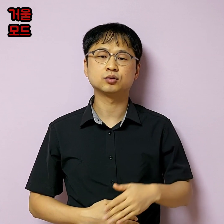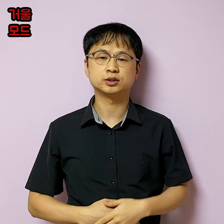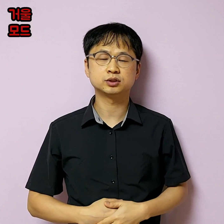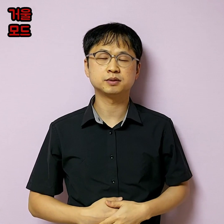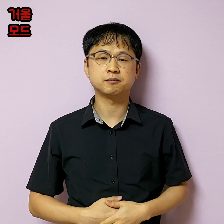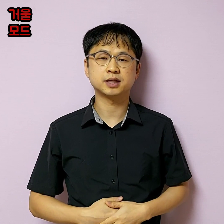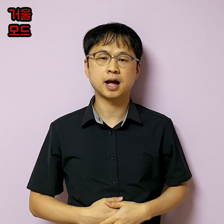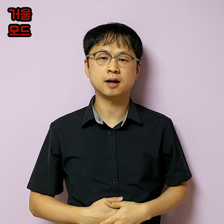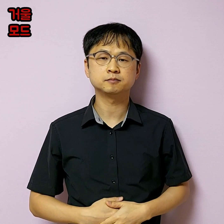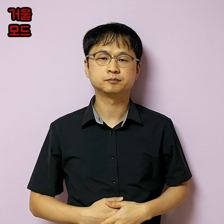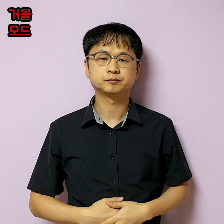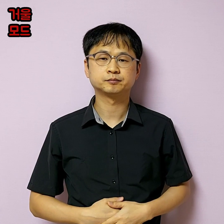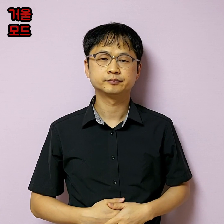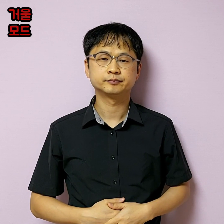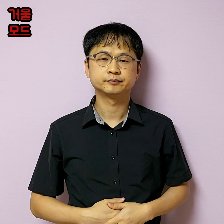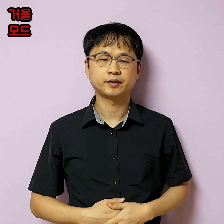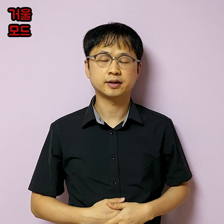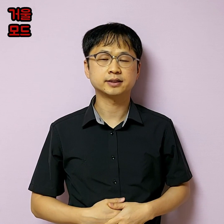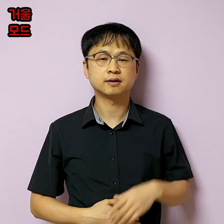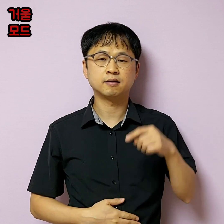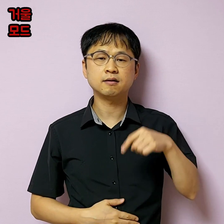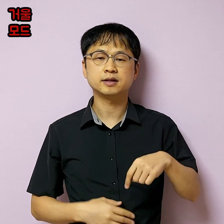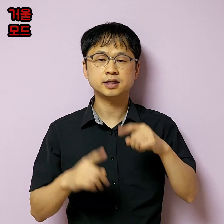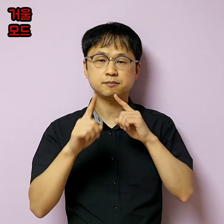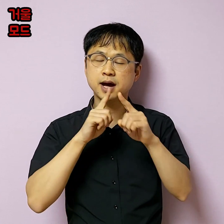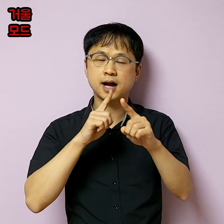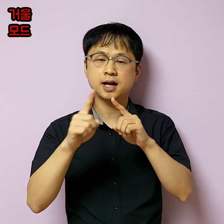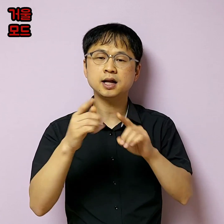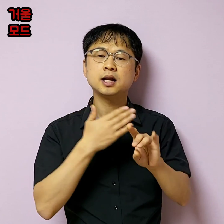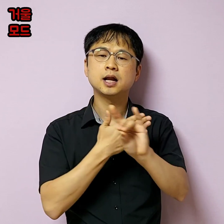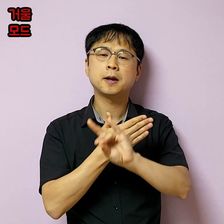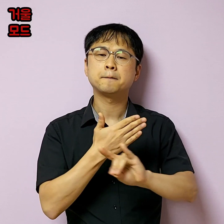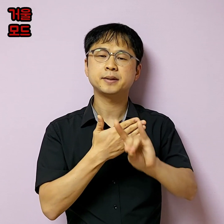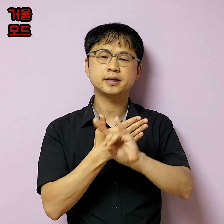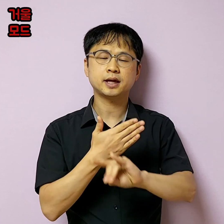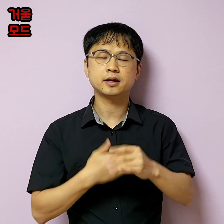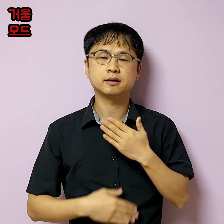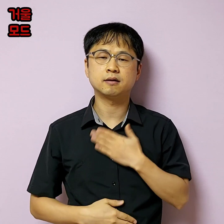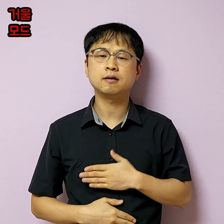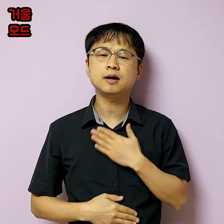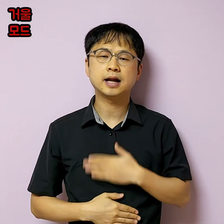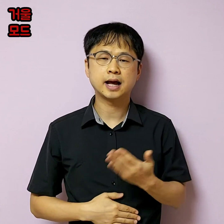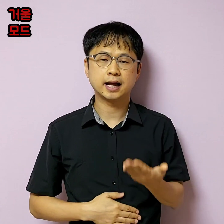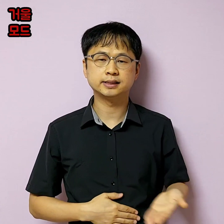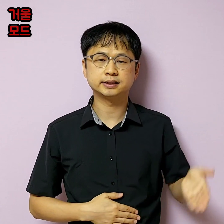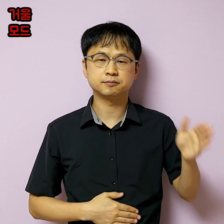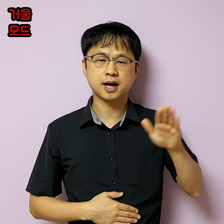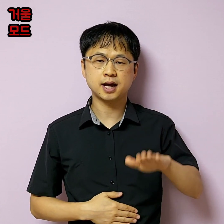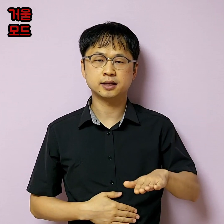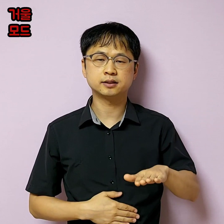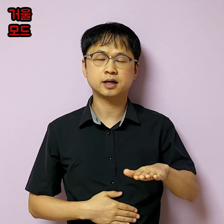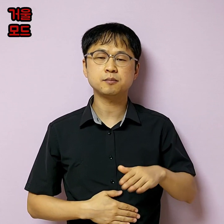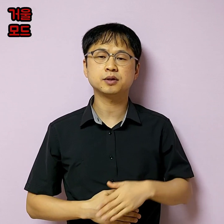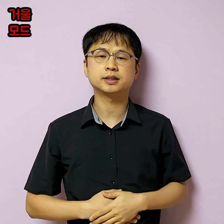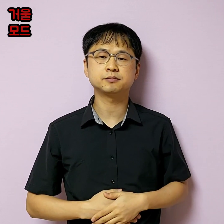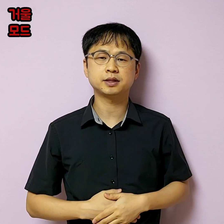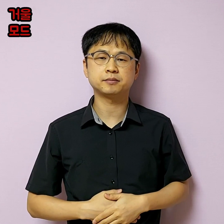수어 해주시면 됩니다. 네, 그래서 이 말 핑계인 걸 알지만 이렇게 표현하시면